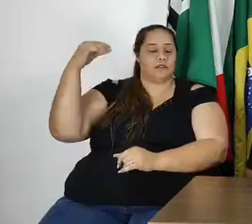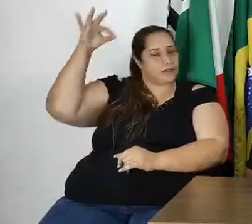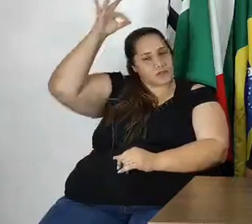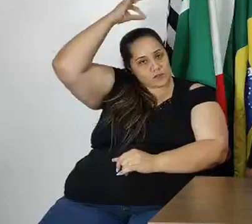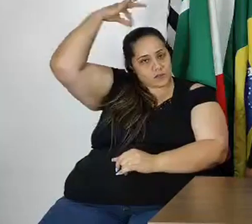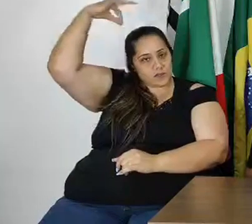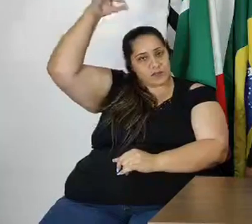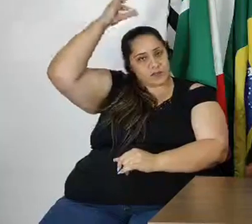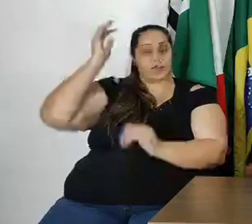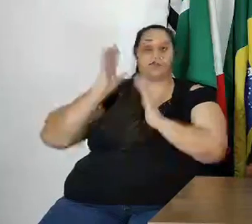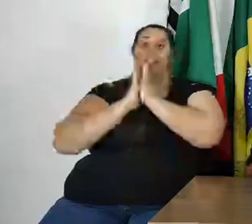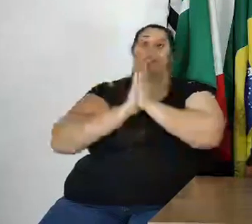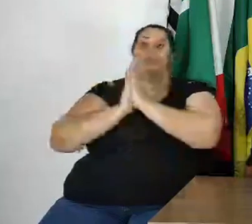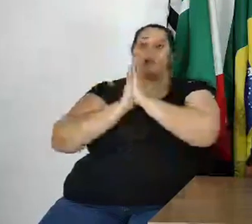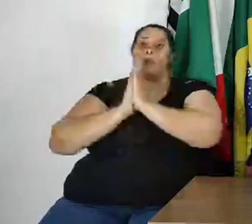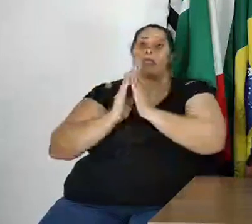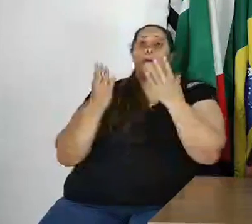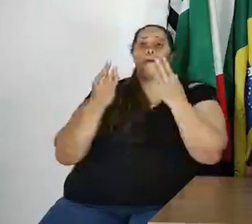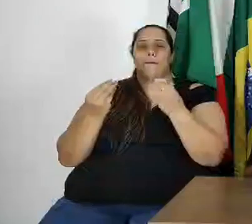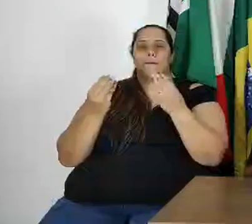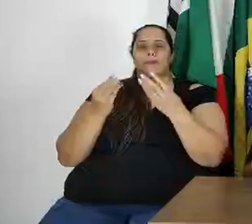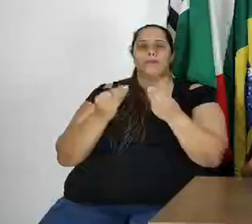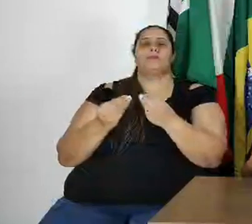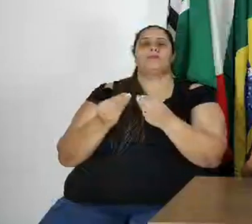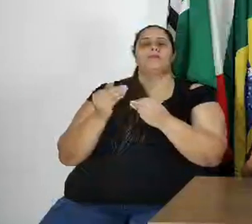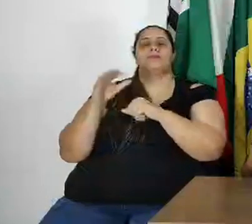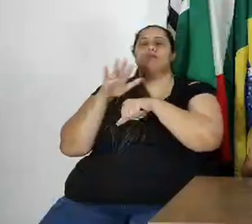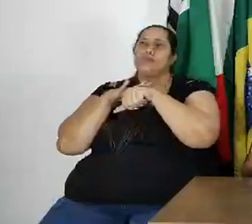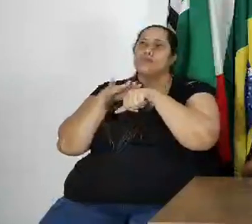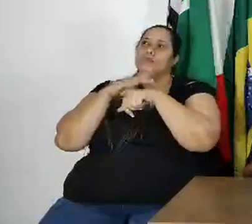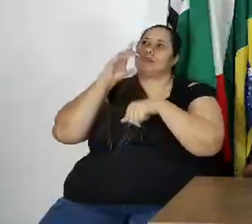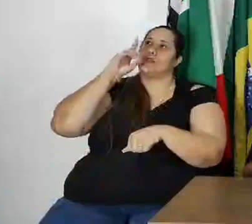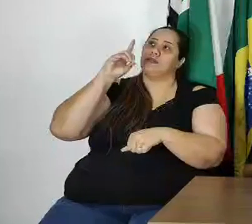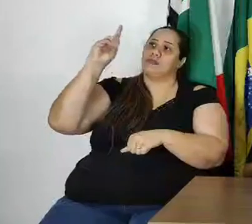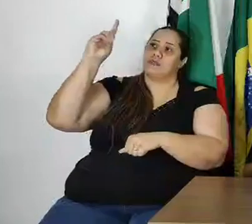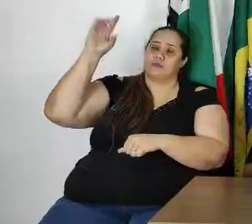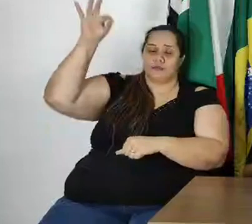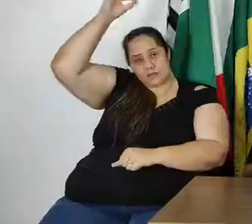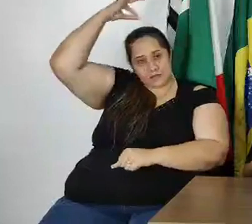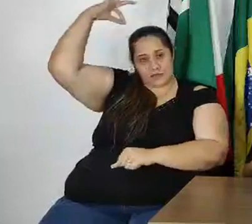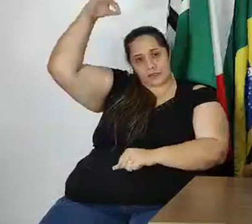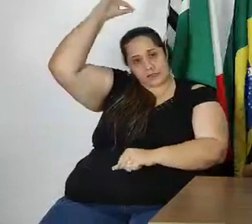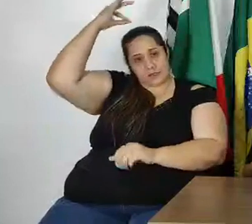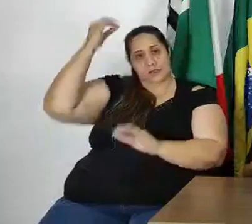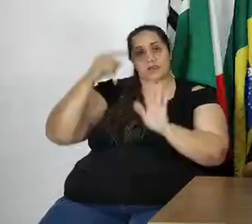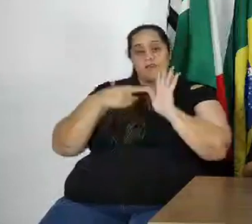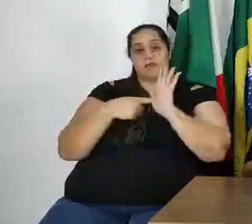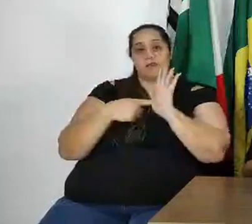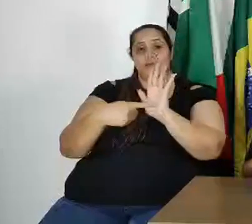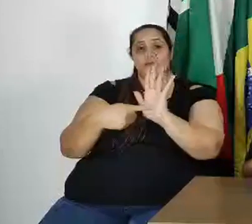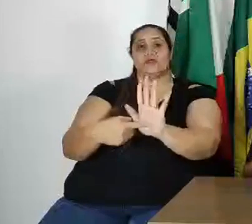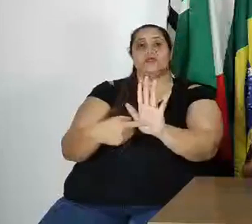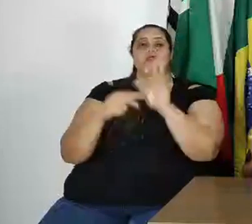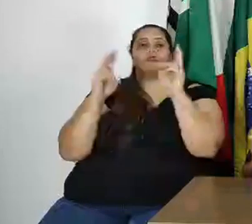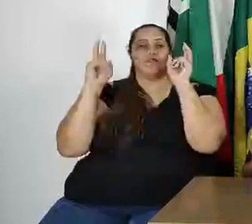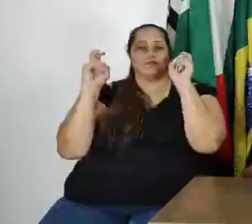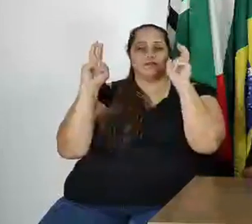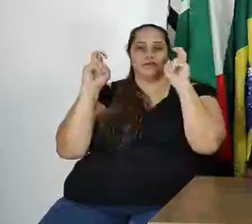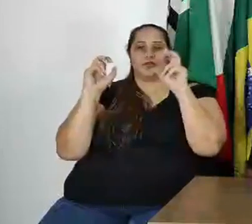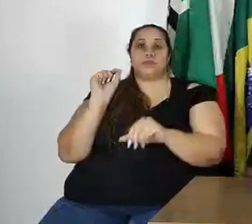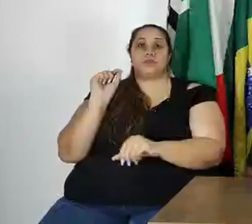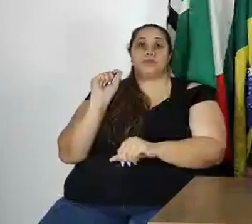Eu orei muito, pedi muito para Deus conversar comigo, para o Espírito Santo mostrar um tema e o que conversar